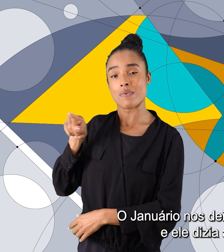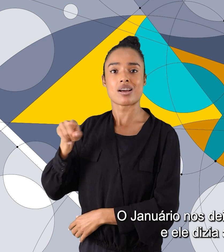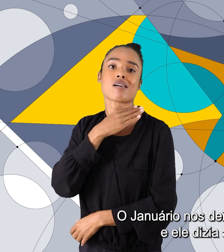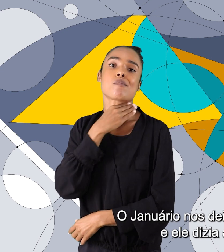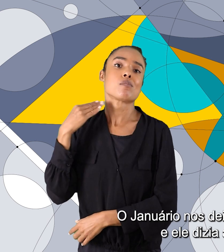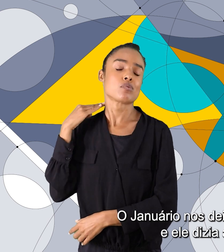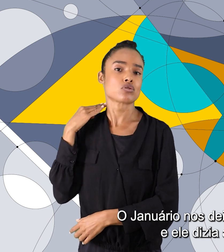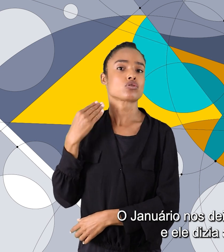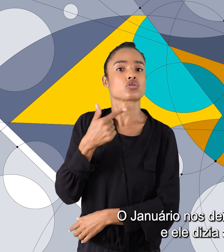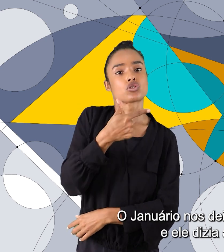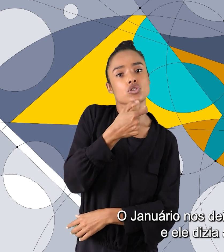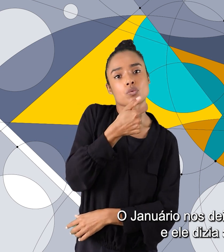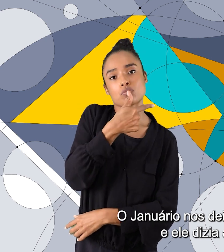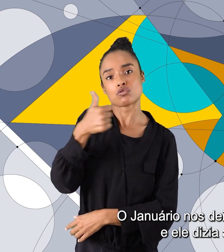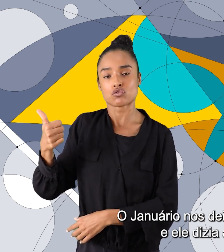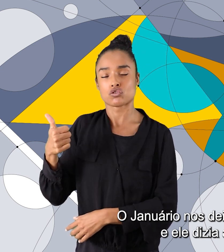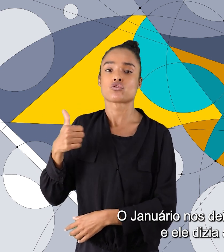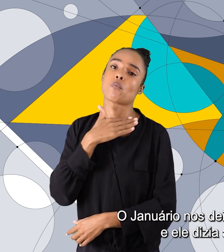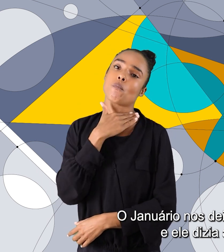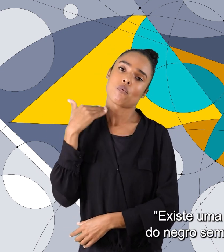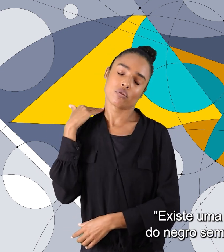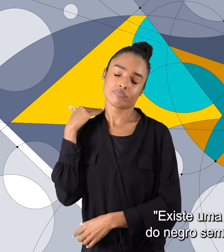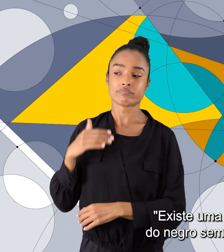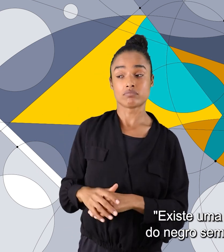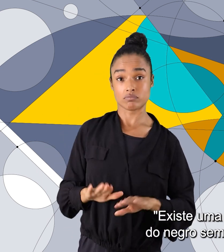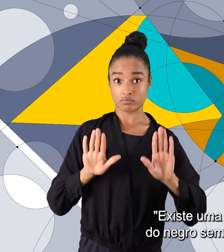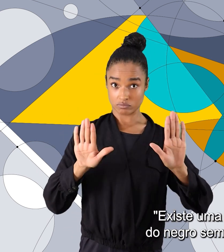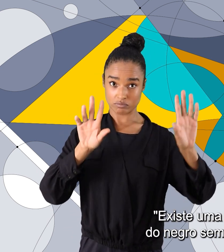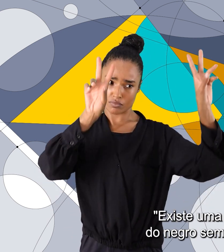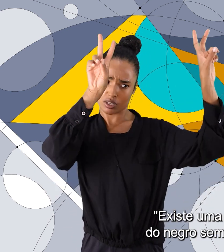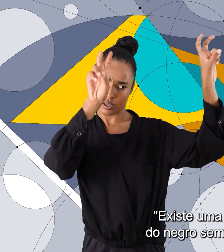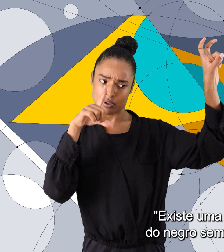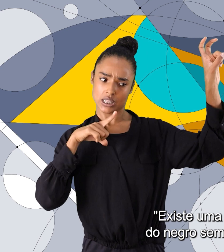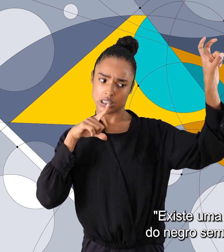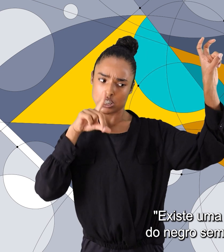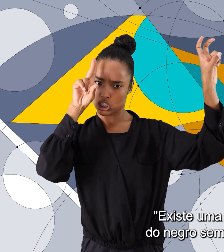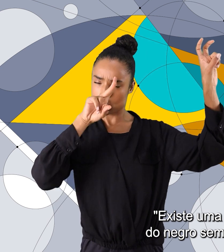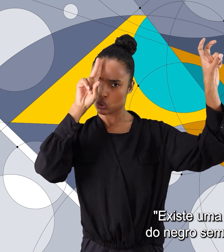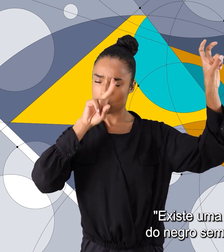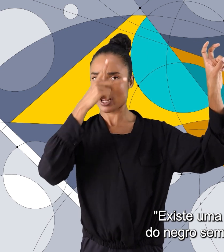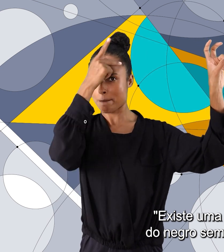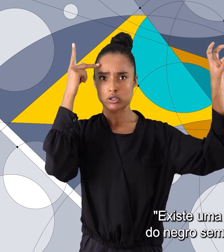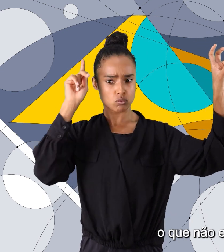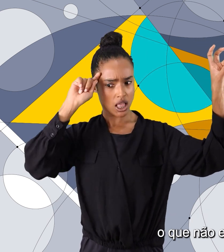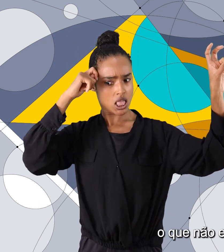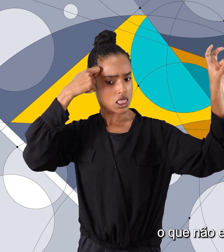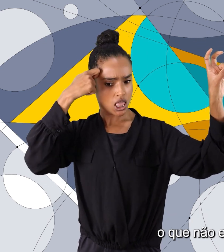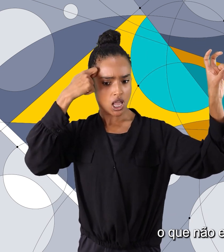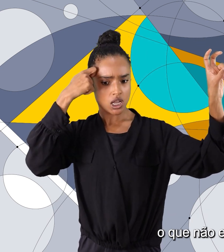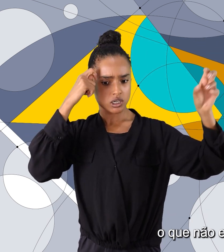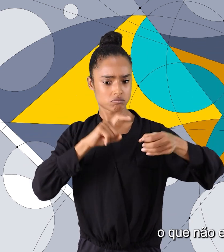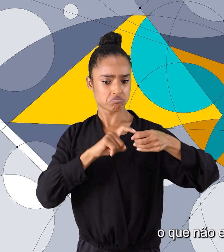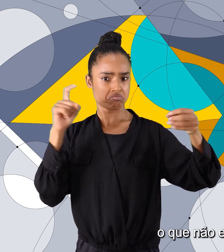deixou em 2021 e ele dizia assim: existe uma história do negro sem o Brasil. O que